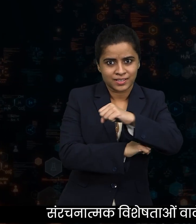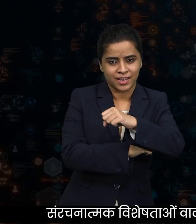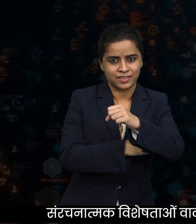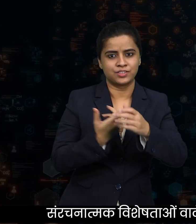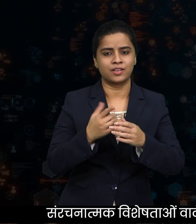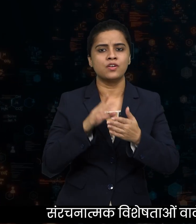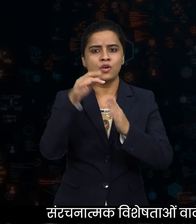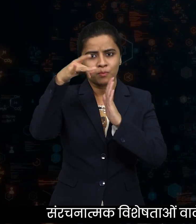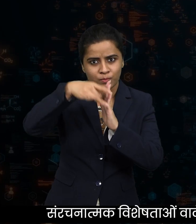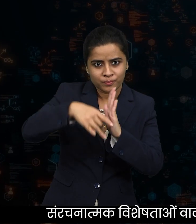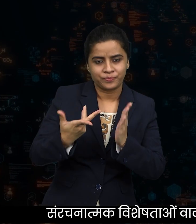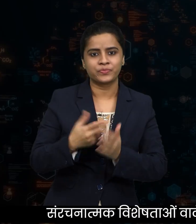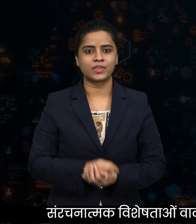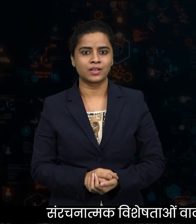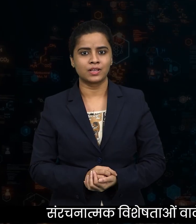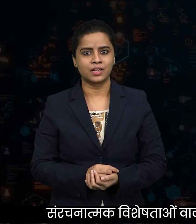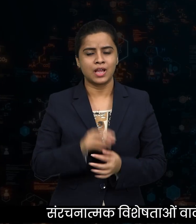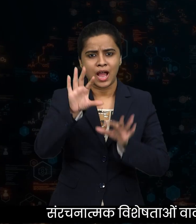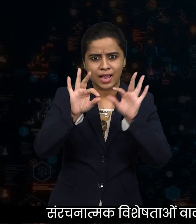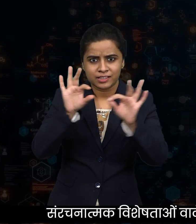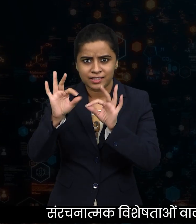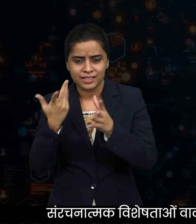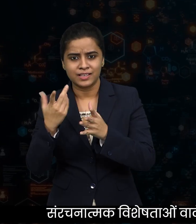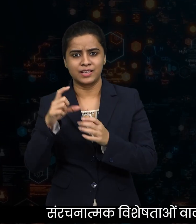वाले यौगिकों में समान रासायनिक गुण होते हैं।